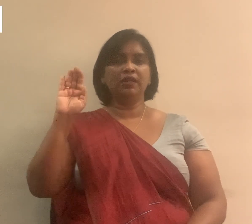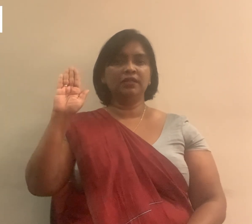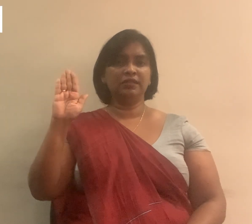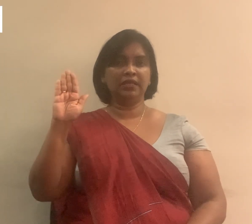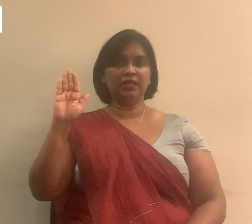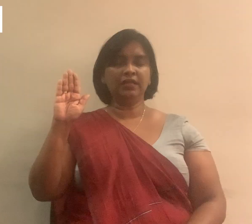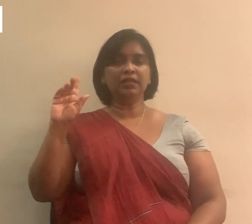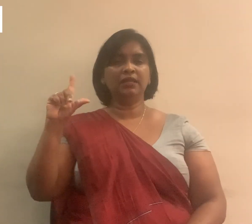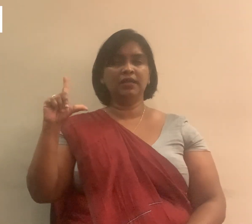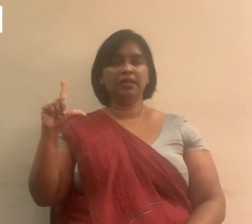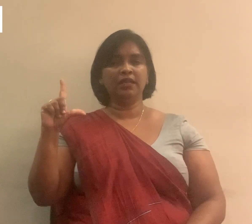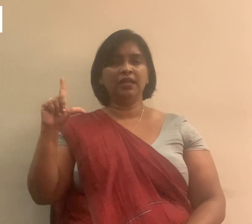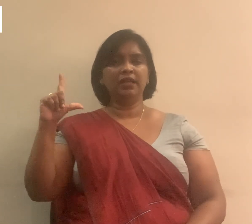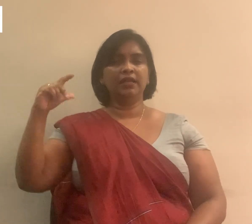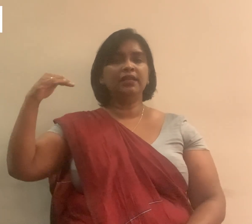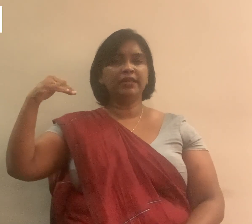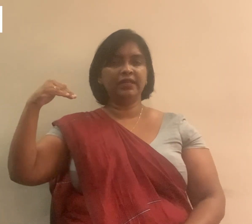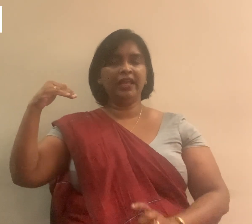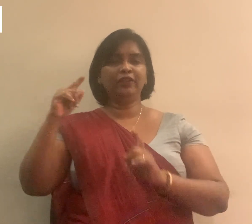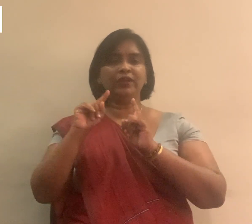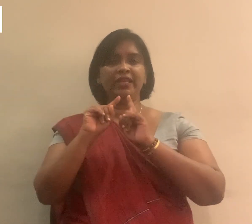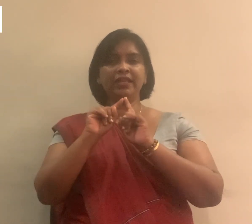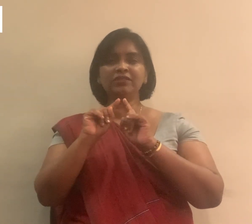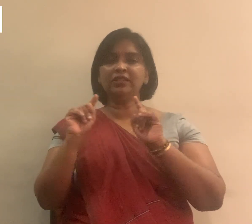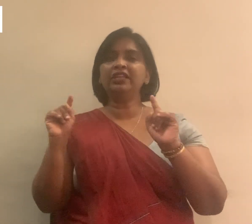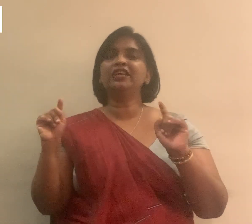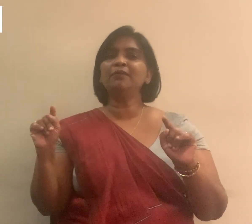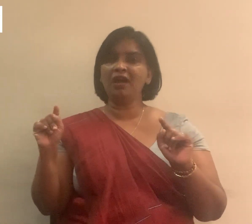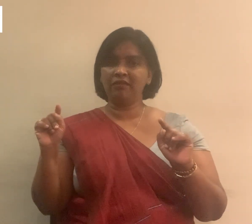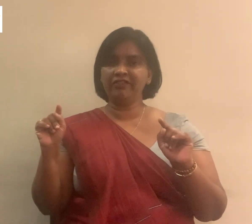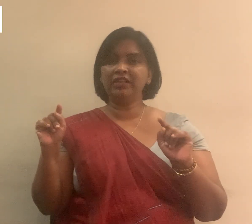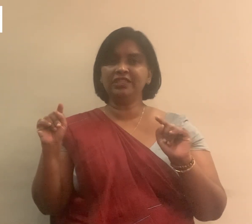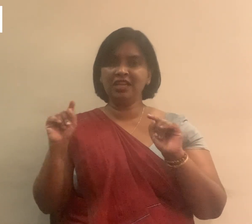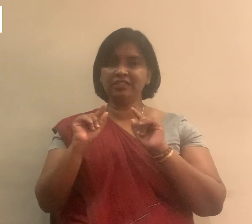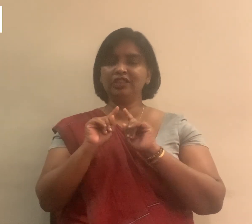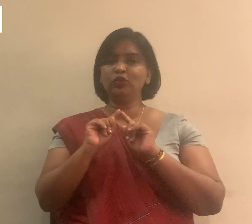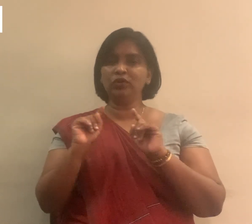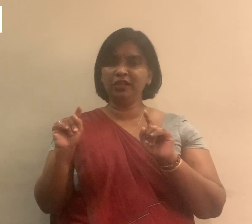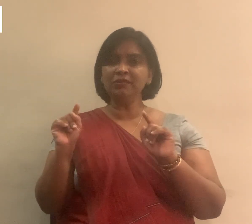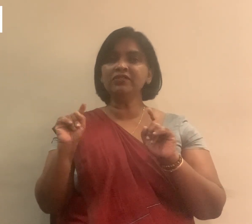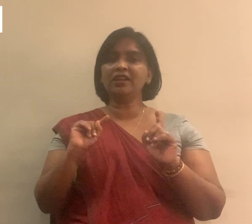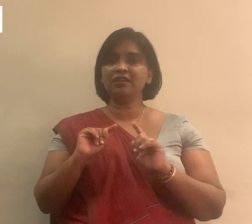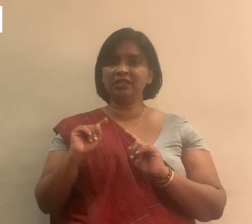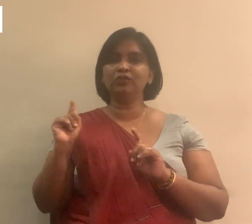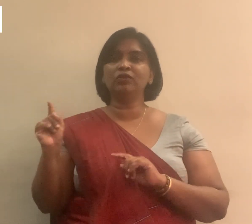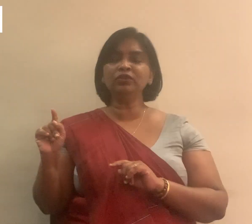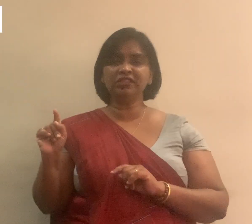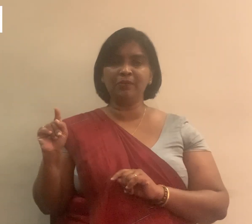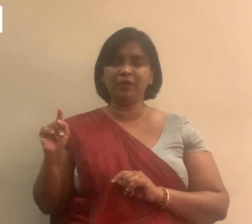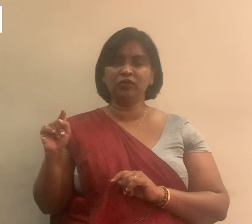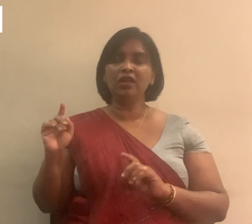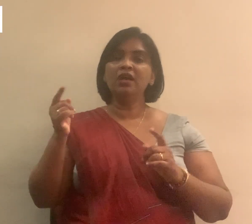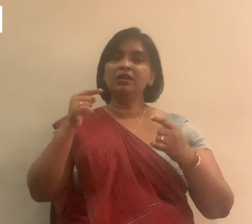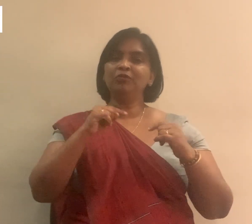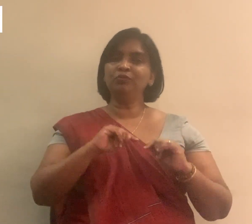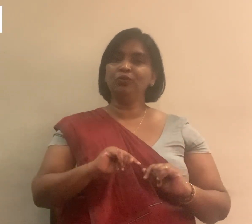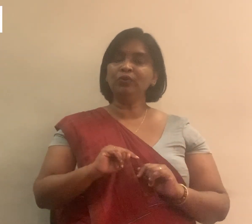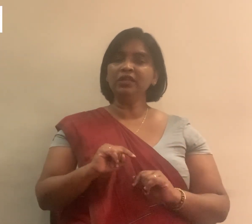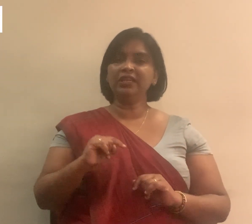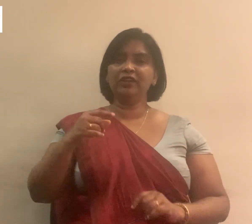ස ලි. එතකොට ඒකේ සර ටිකම ව්‍යංජන අක්ෂර තුනටම සර අක්ෂර තුනකුත් සම්බන්ධ. නමුත් පූර්ණ කියනකොට